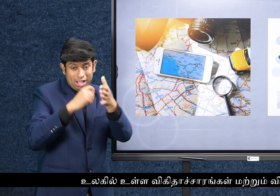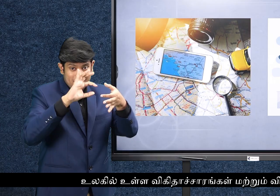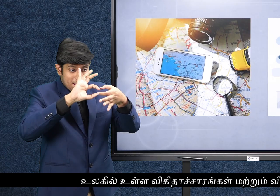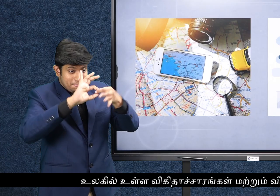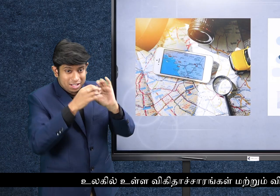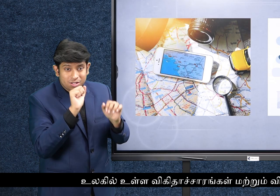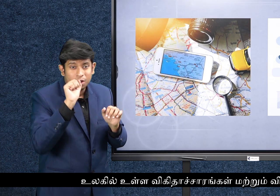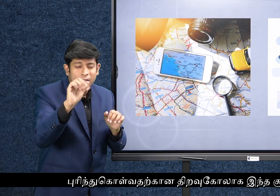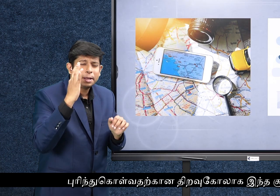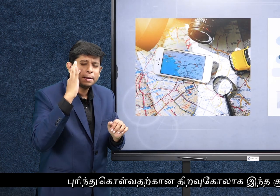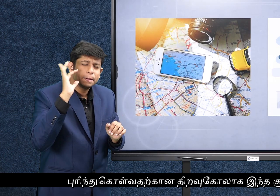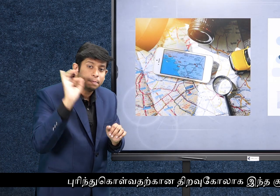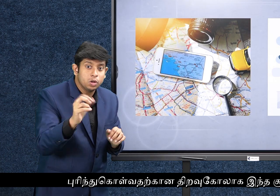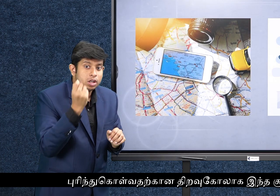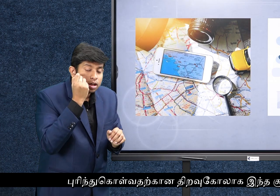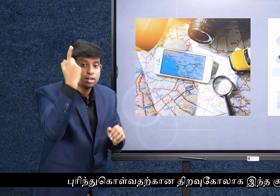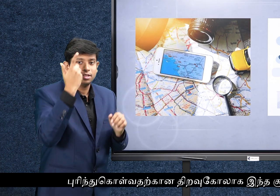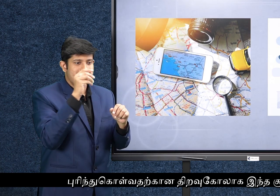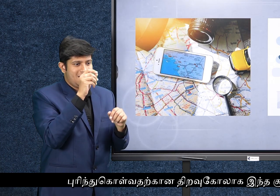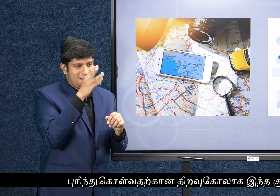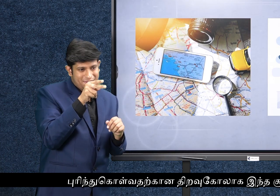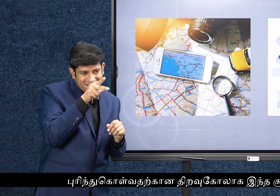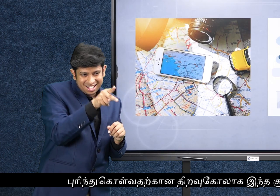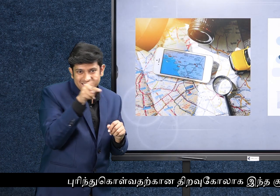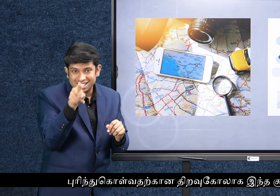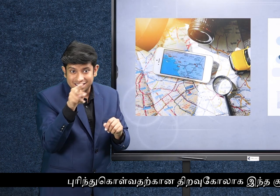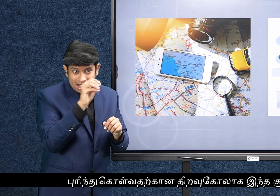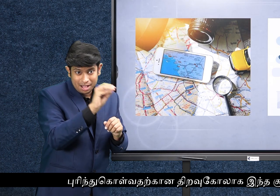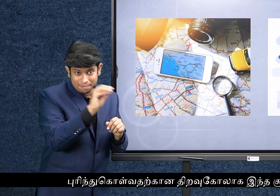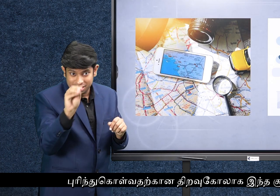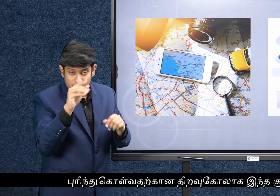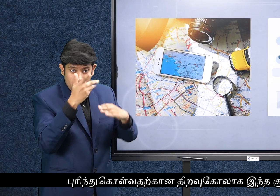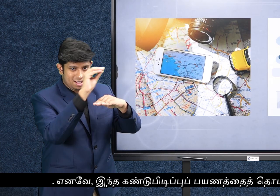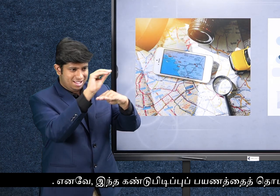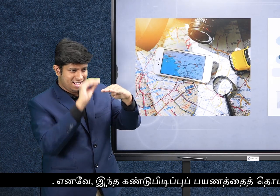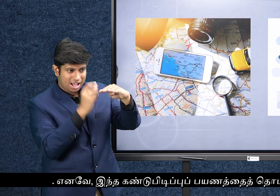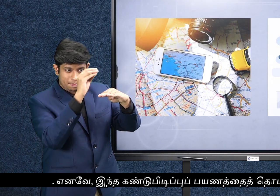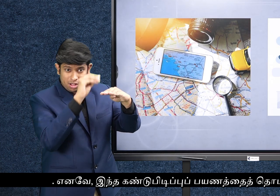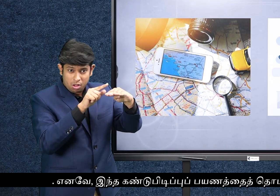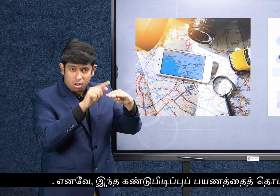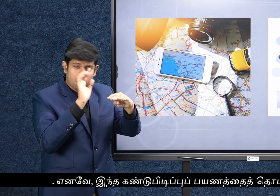விகிதங்களை புரிந்து கொள்வதற்கான திறவுகோலாக இந்த சூத்திரம் உள்ளது. எனவே